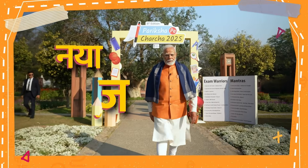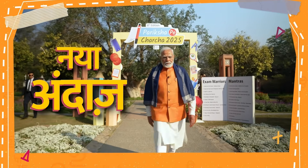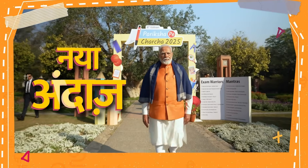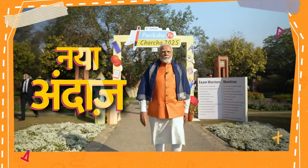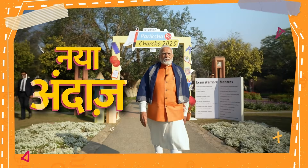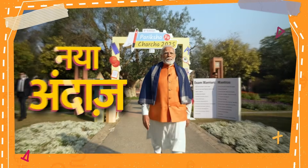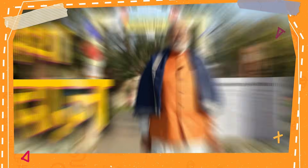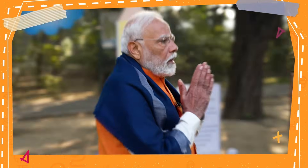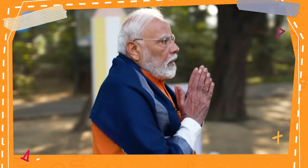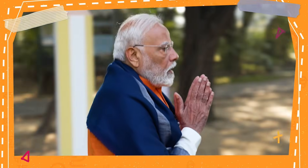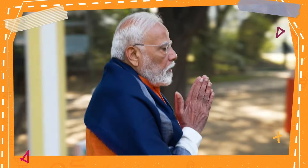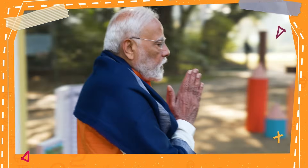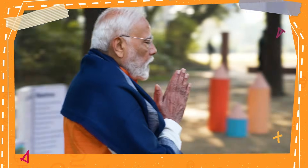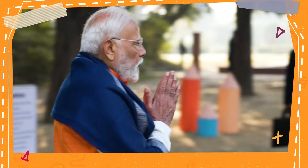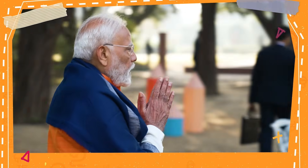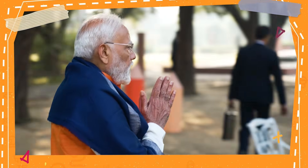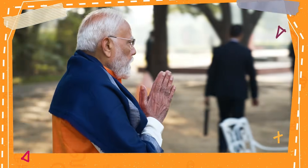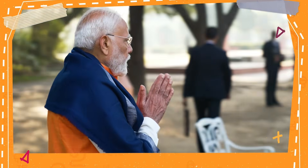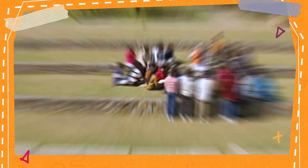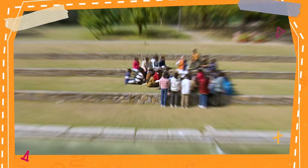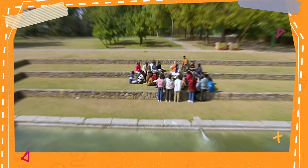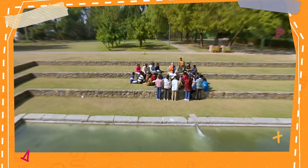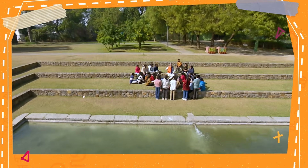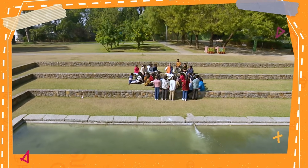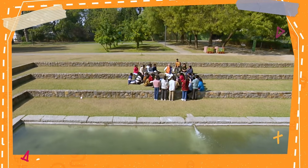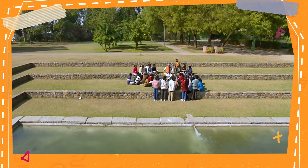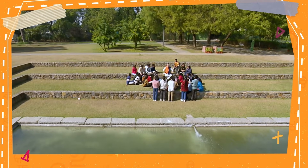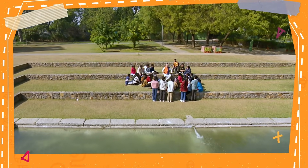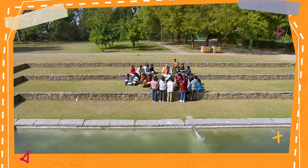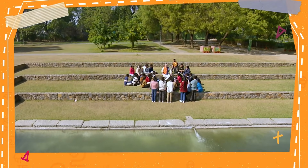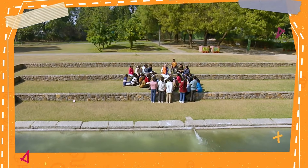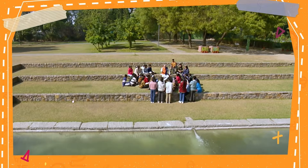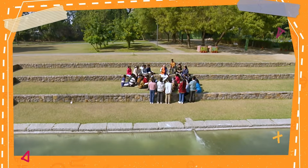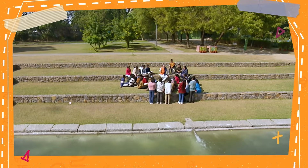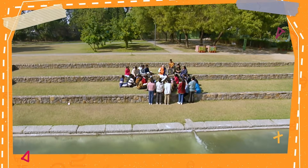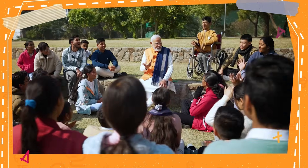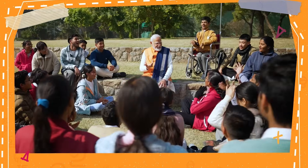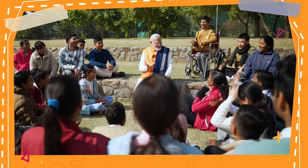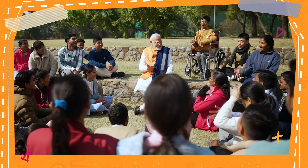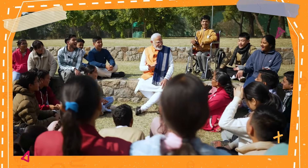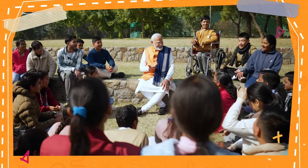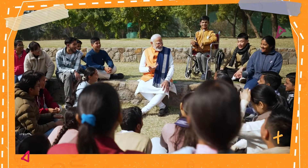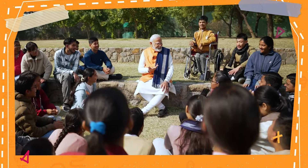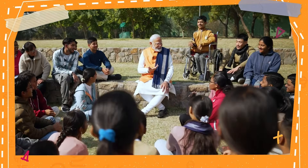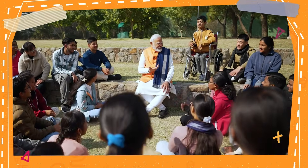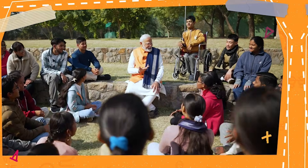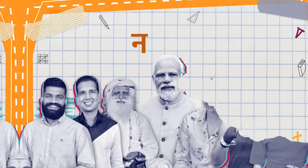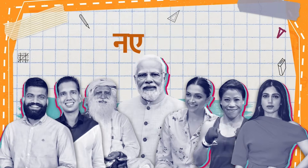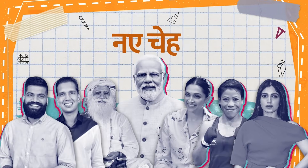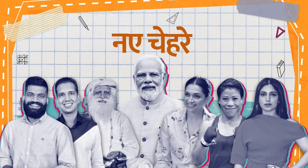अंदाज में हो चुकी है शुरुआत। प्रधानमंत्री नरेंद्र मोदी जी ने स्टूडेंट्स को दिए एग्जाम और लाइफ से जुड़े वैल्यूएबल टिप्स। आगे इस चर्चा से